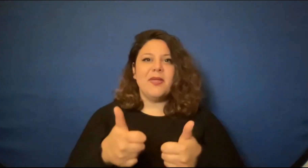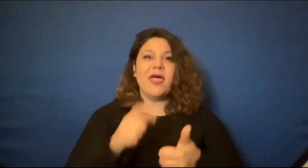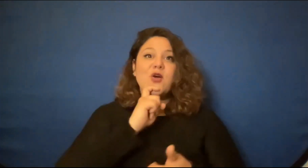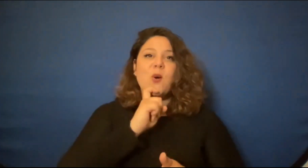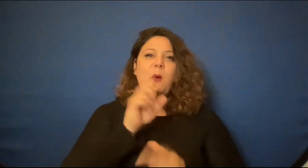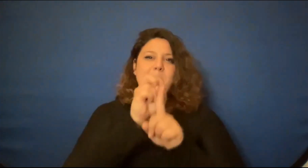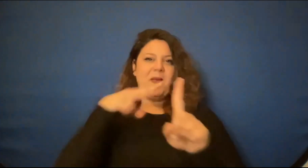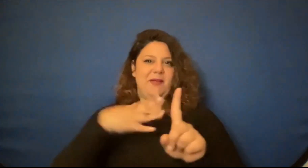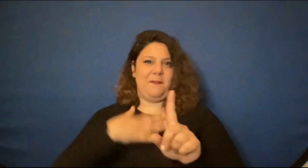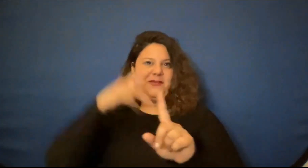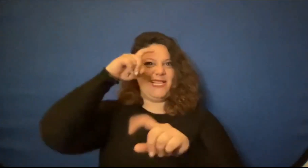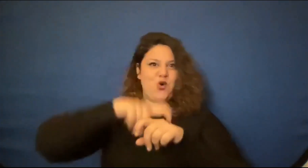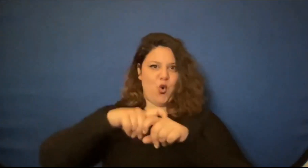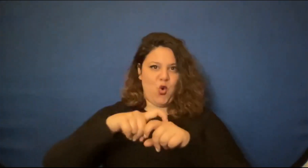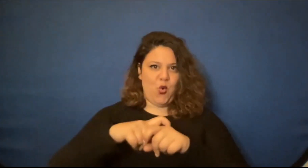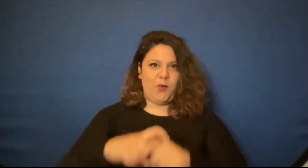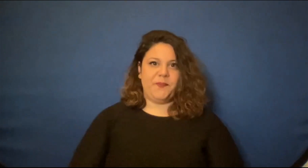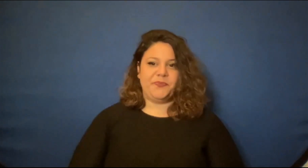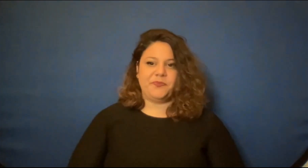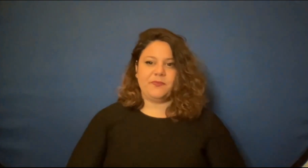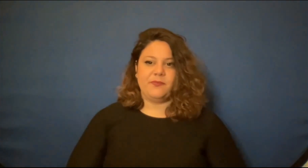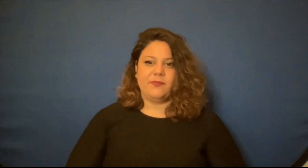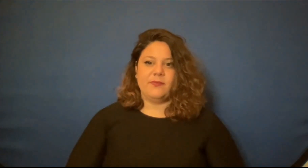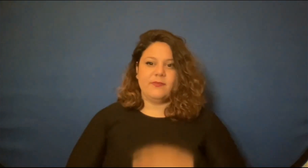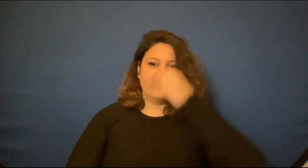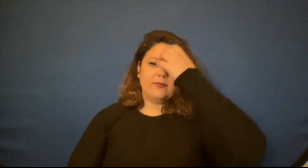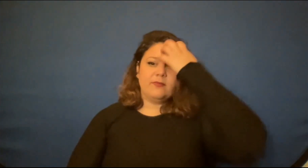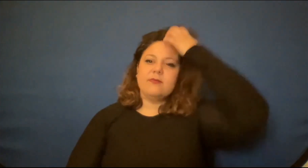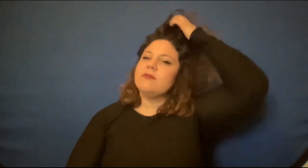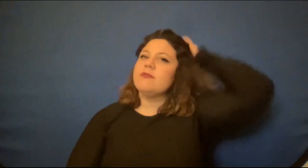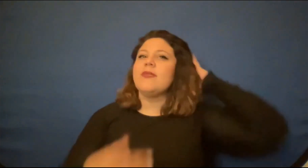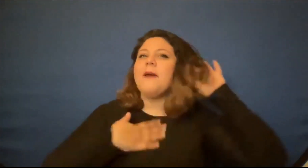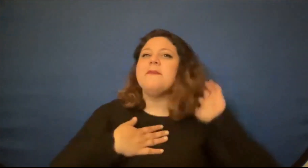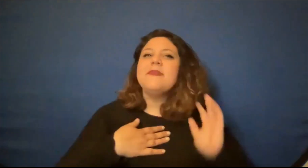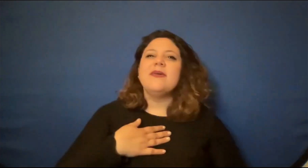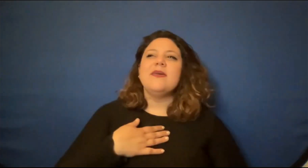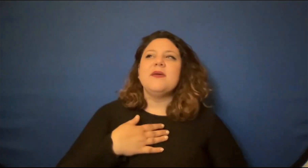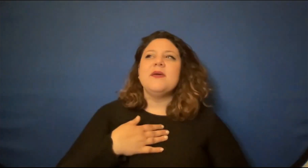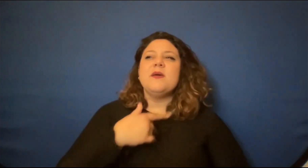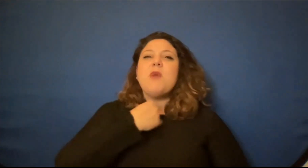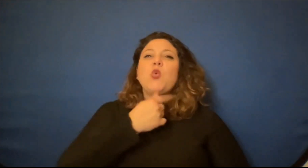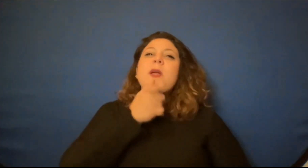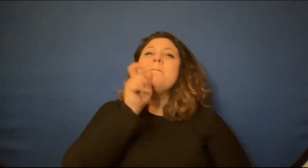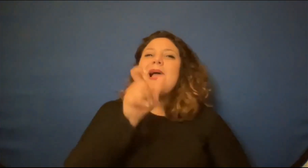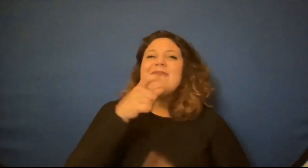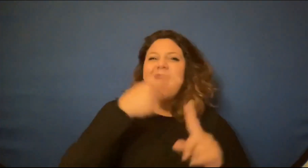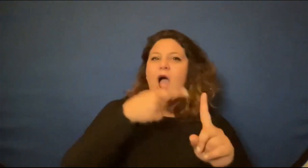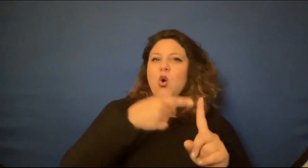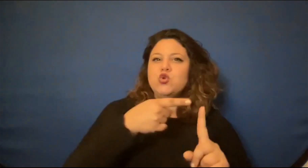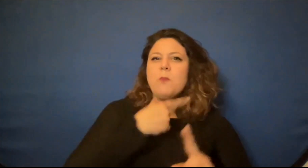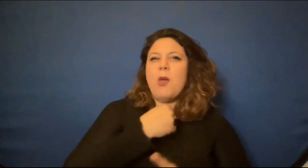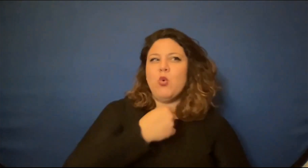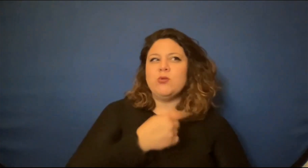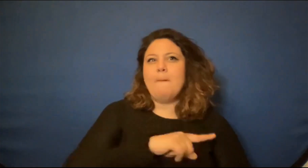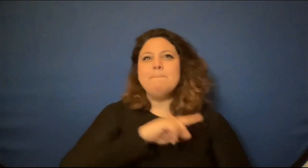psicólogo, ¿no? También, ¿qué es esto del acoso? A mí me gusta más casi llamarle acoso que bullying. No sé, parece que el bullying que viene